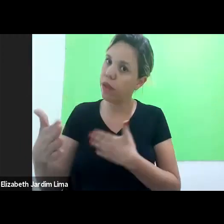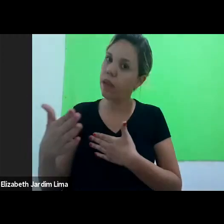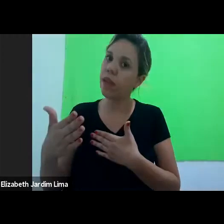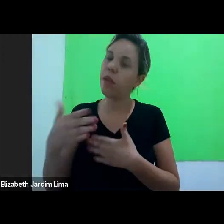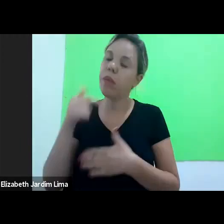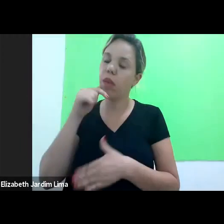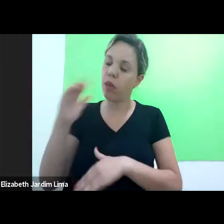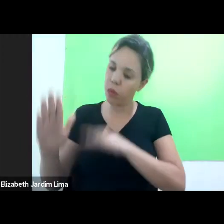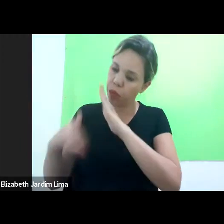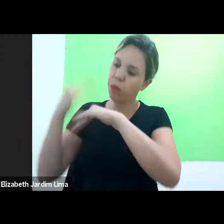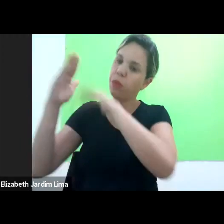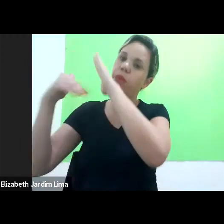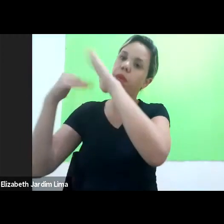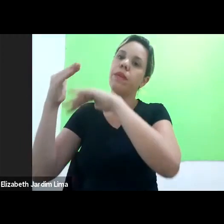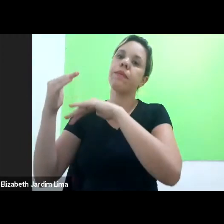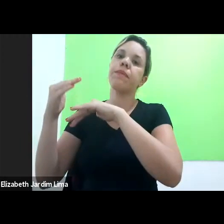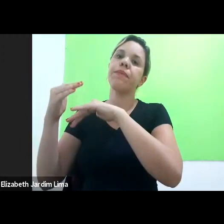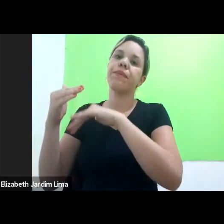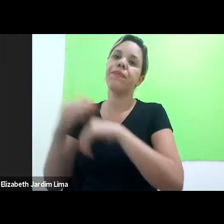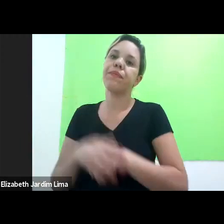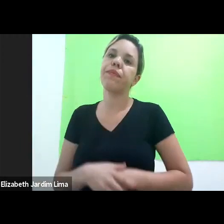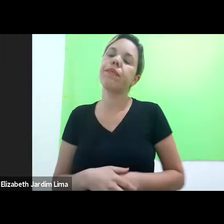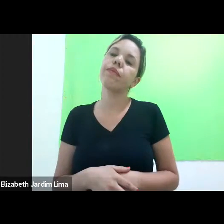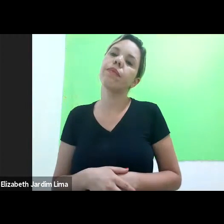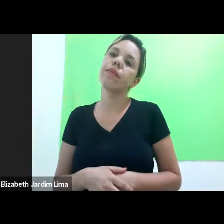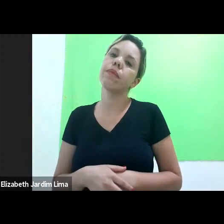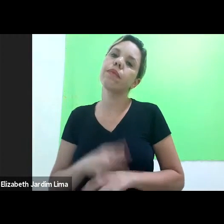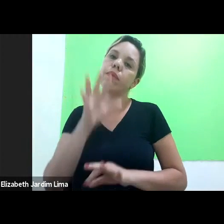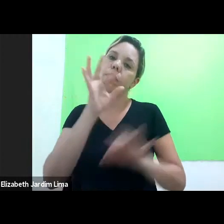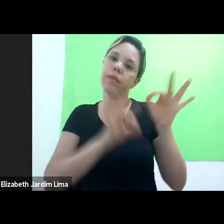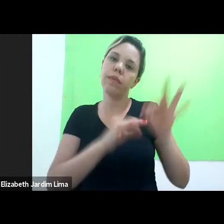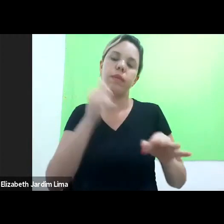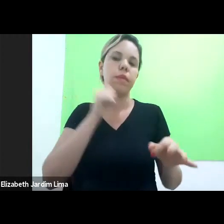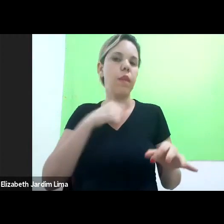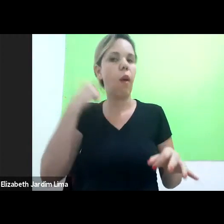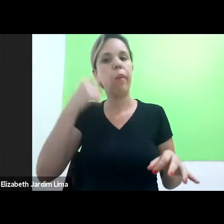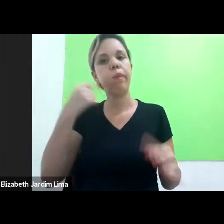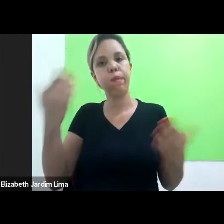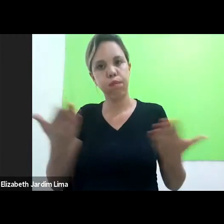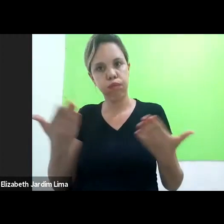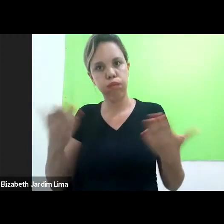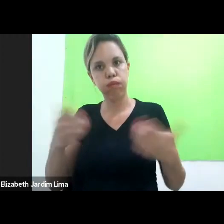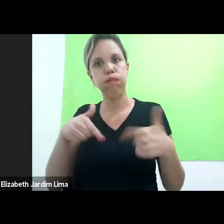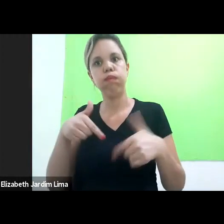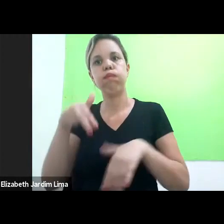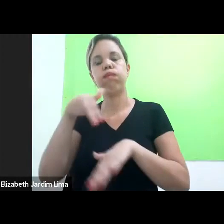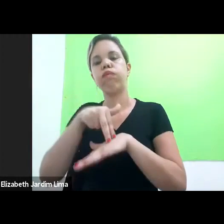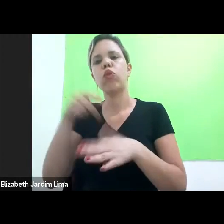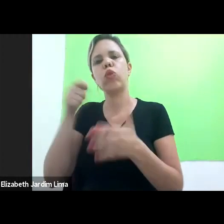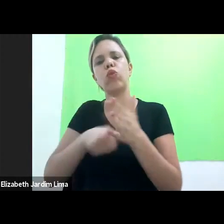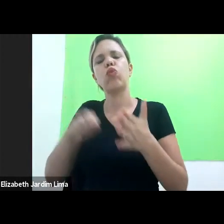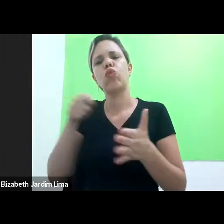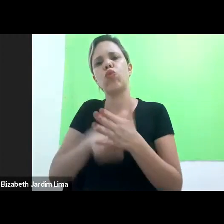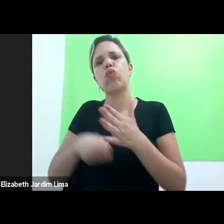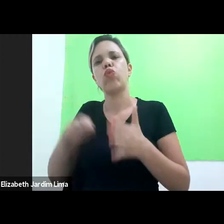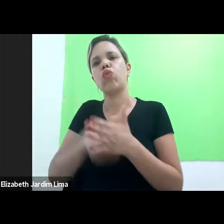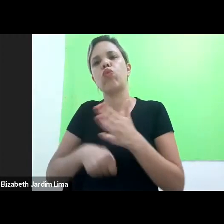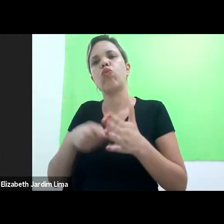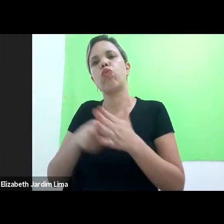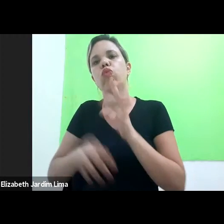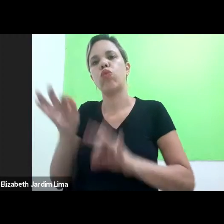construção enquanto essa jurista, enquanto essa pessoa que está hoje nas batalhas e lutas no campo